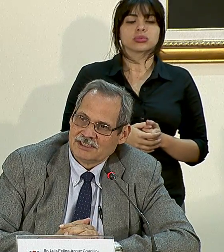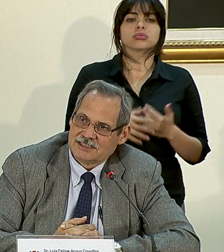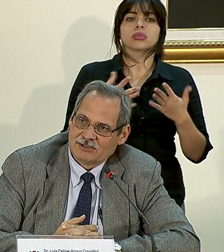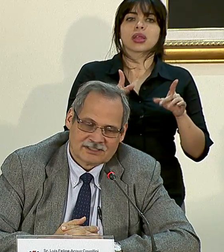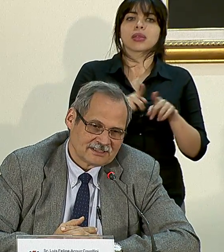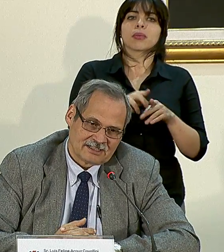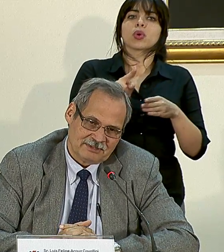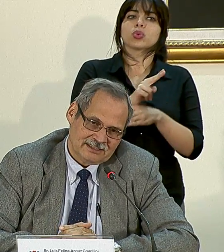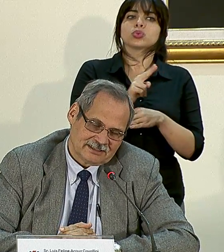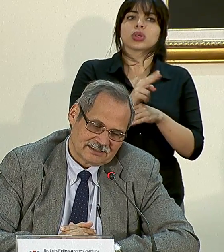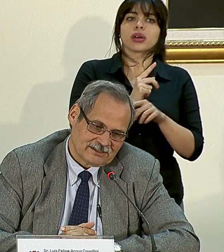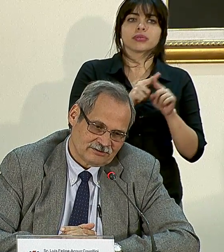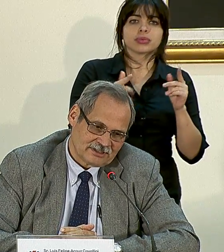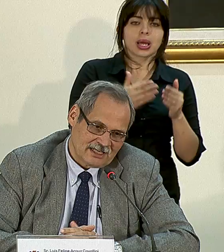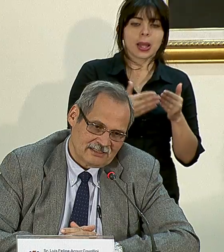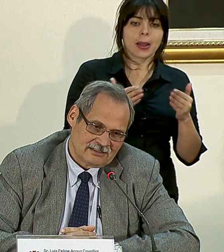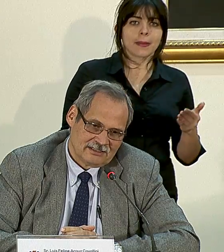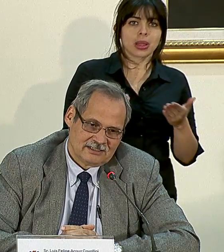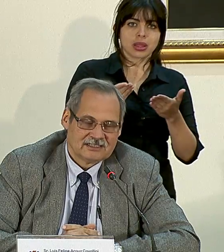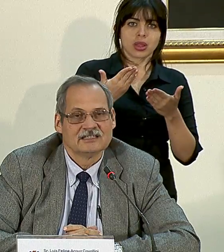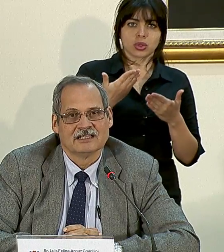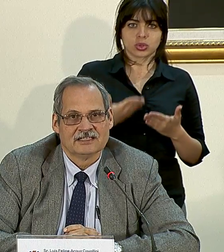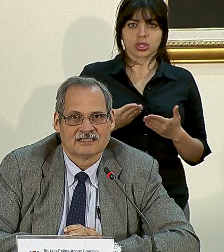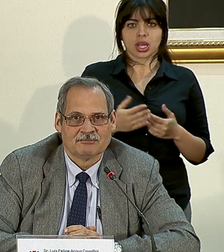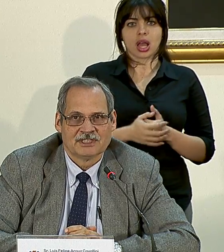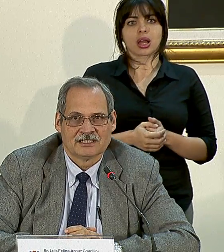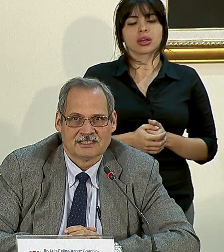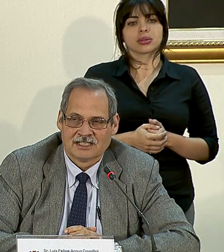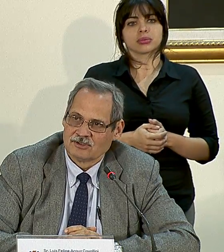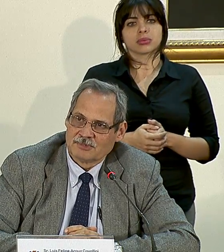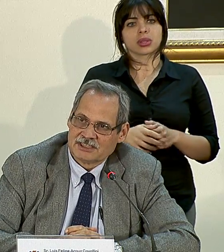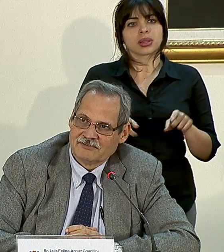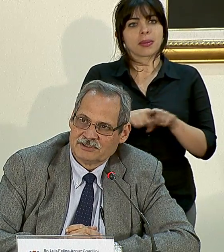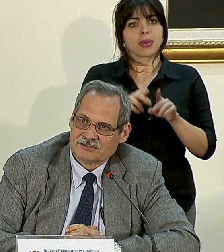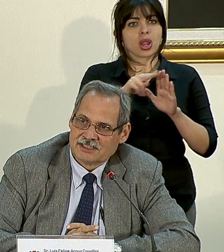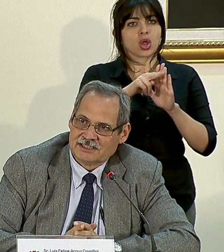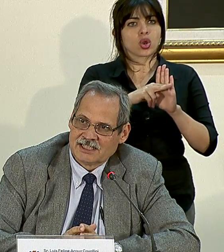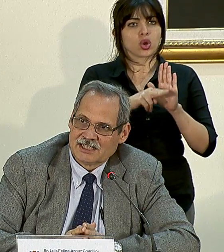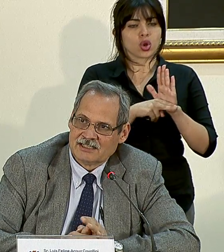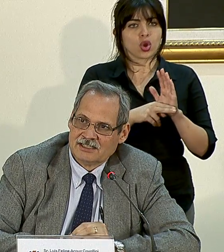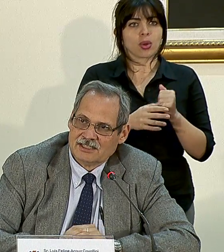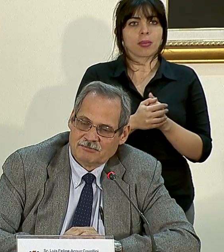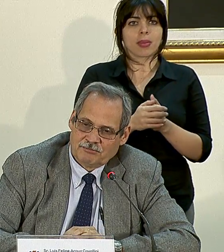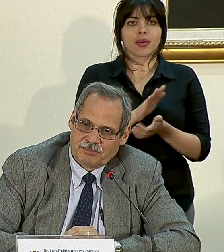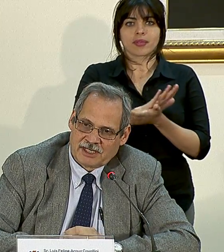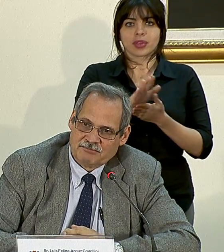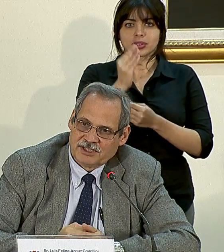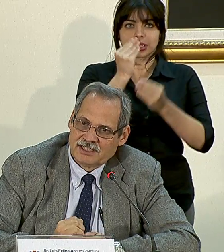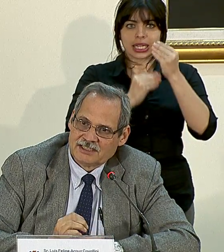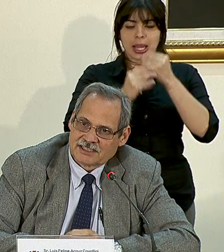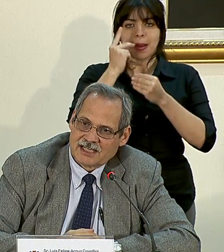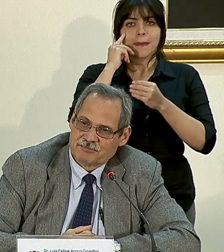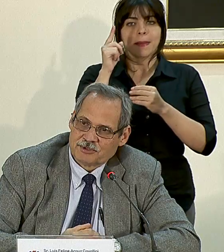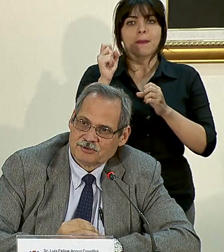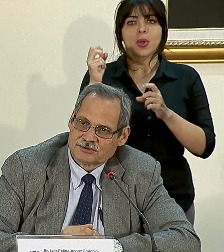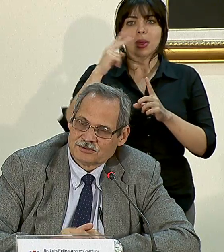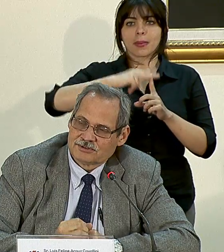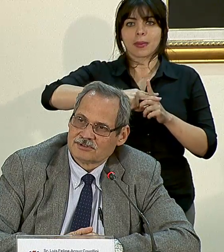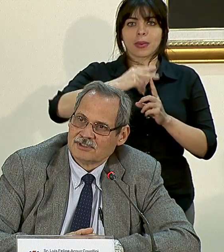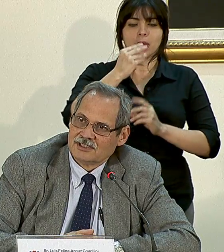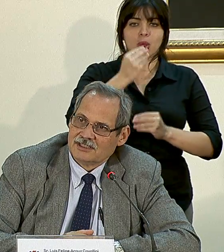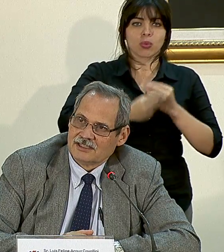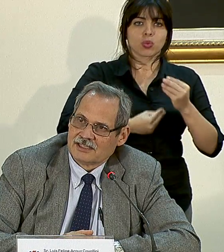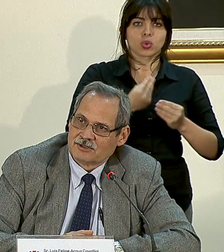también utilizado las herramientas que nos da también la normativa fitosanitaria para impedir la entrada de